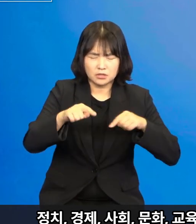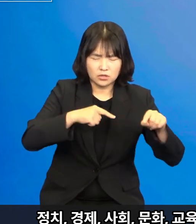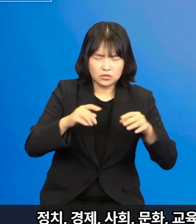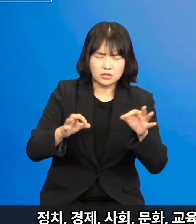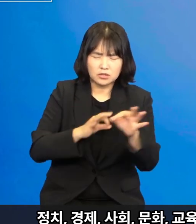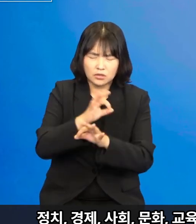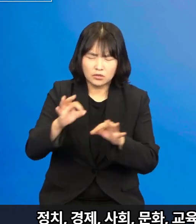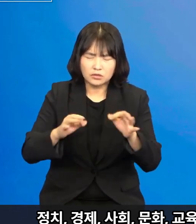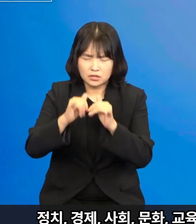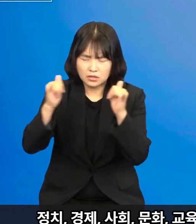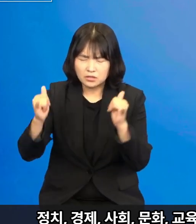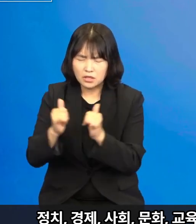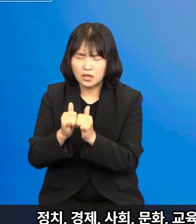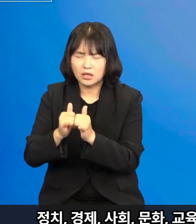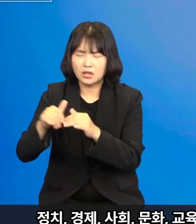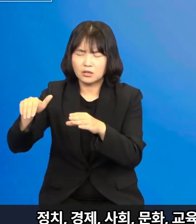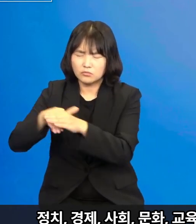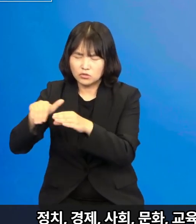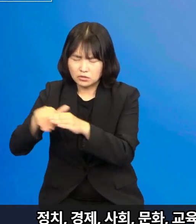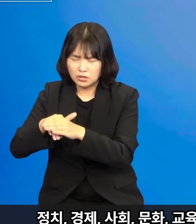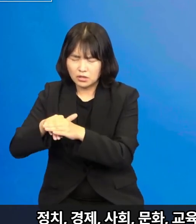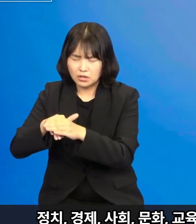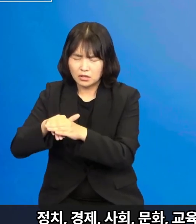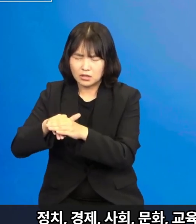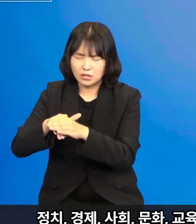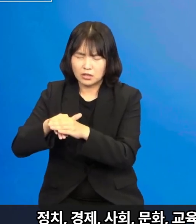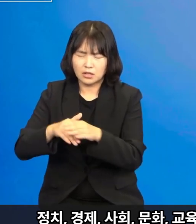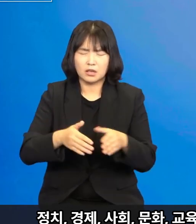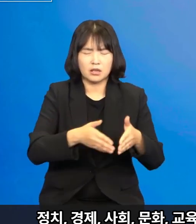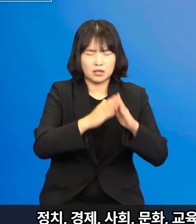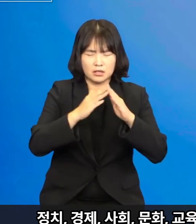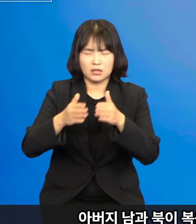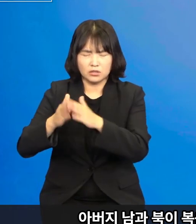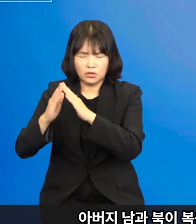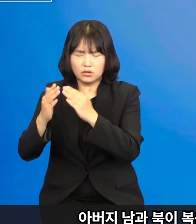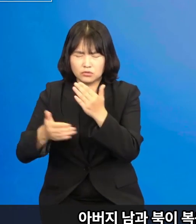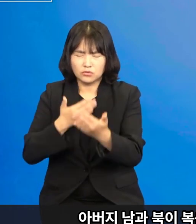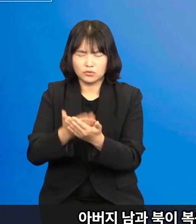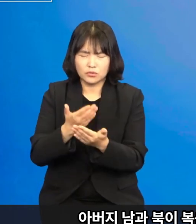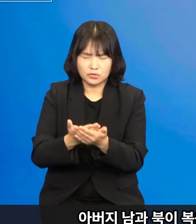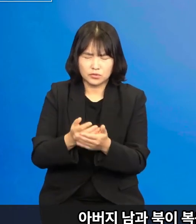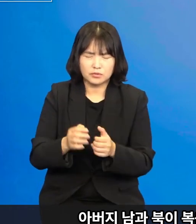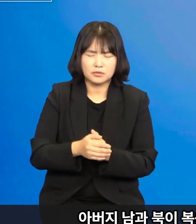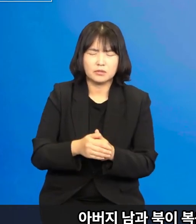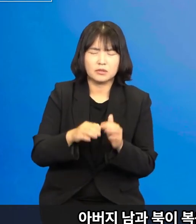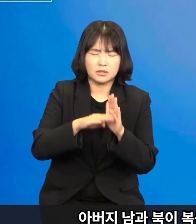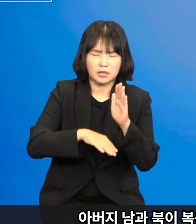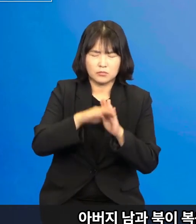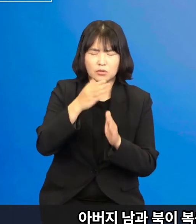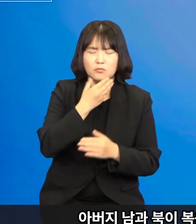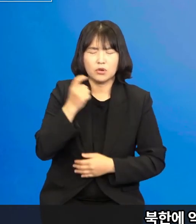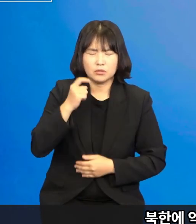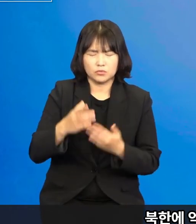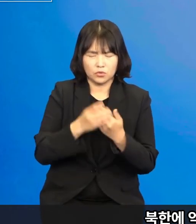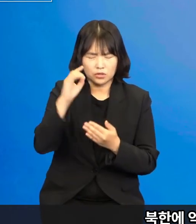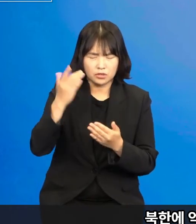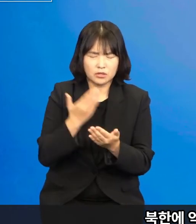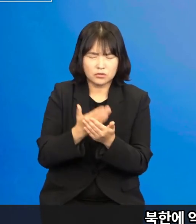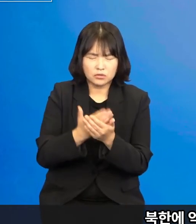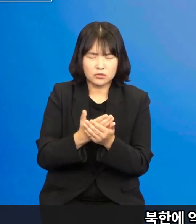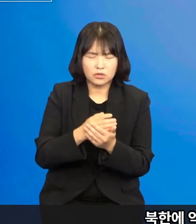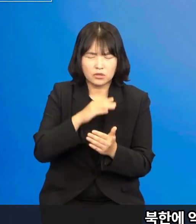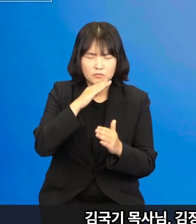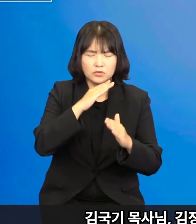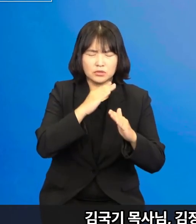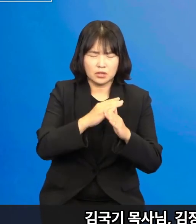문화, 교육, IT 모든 영역 속에 세워 주시옵소서. 아버지, 남과 북의 복음으로 통일되게 하여 주시고, 북한에 억눌려 있는